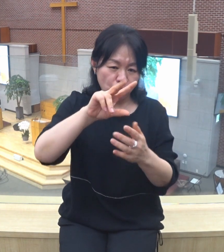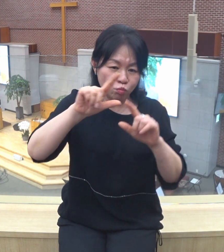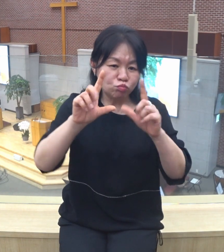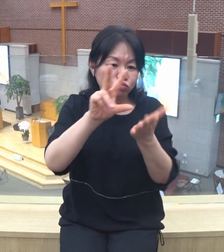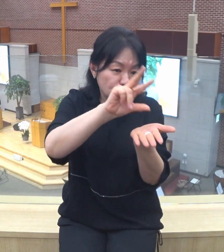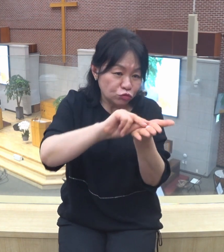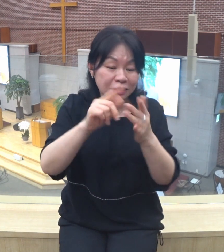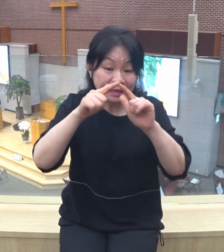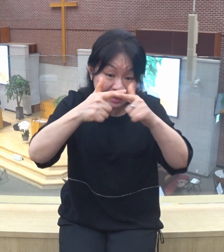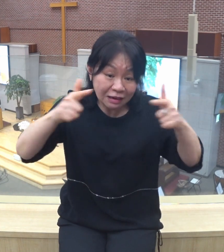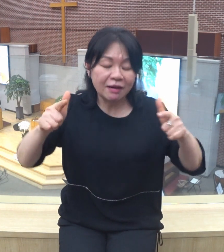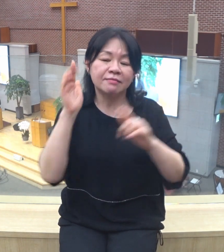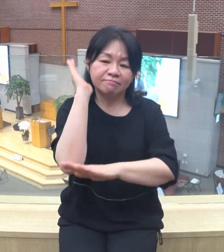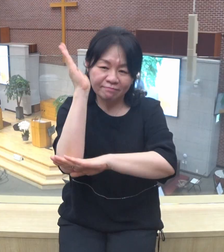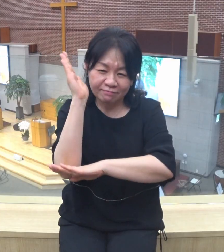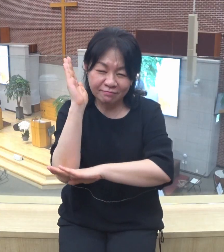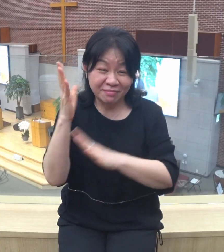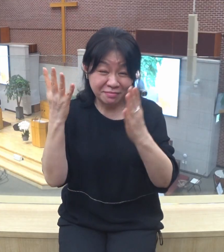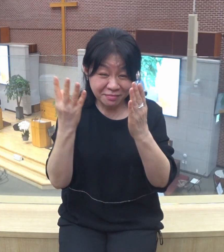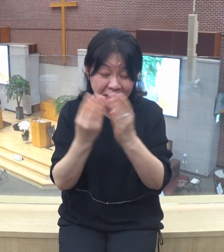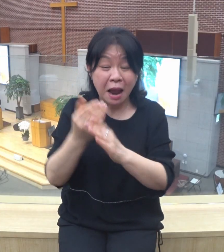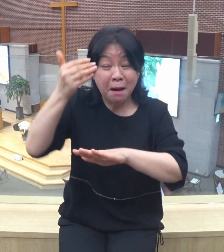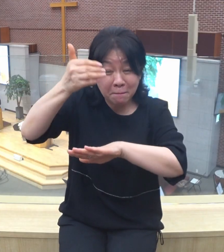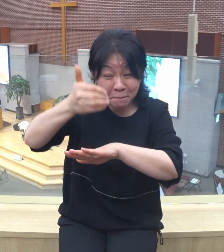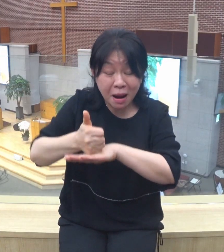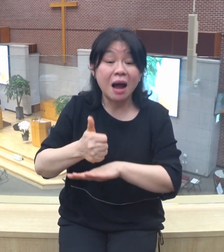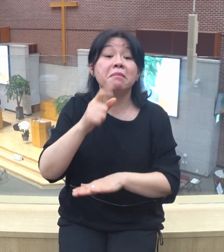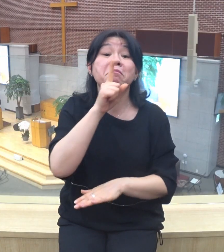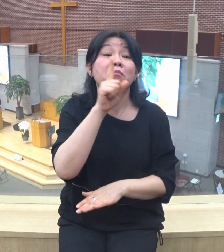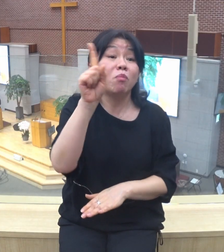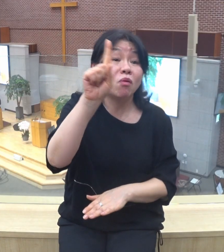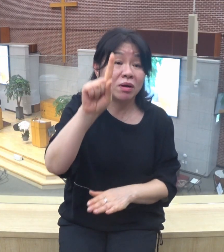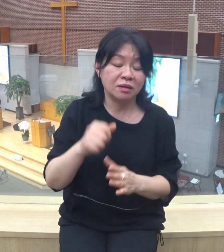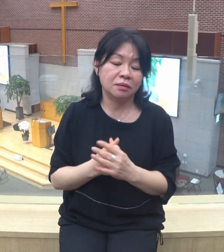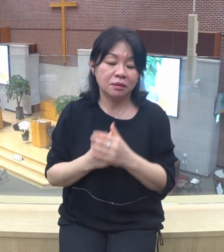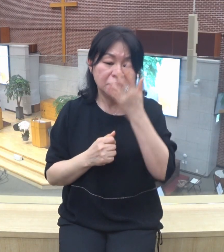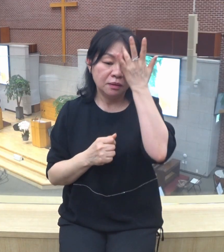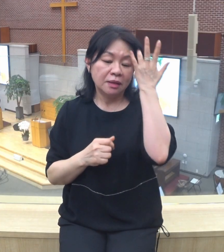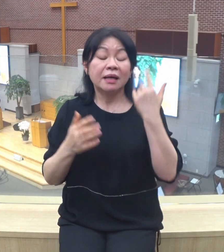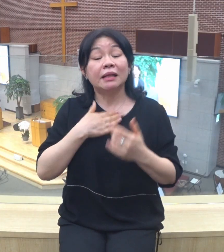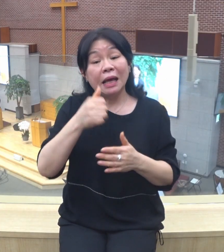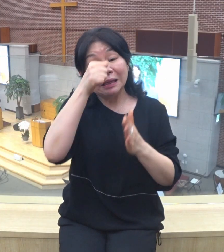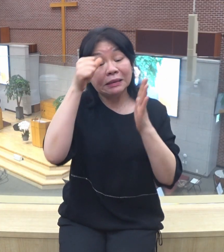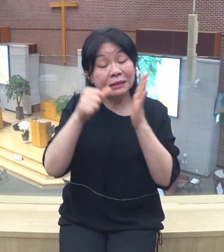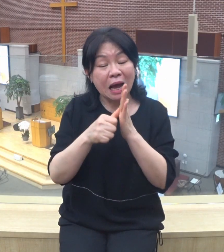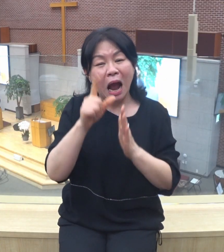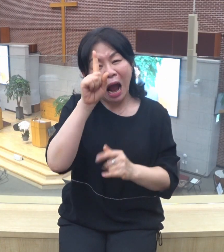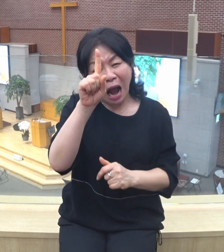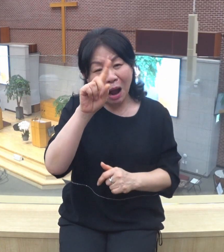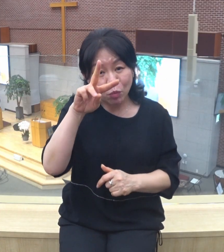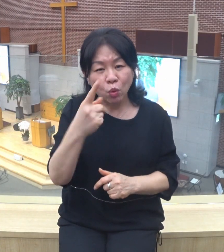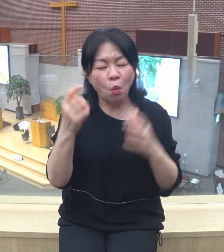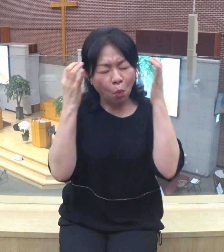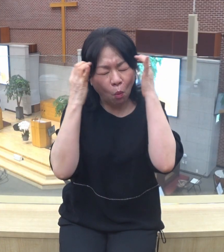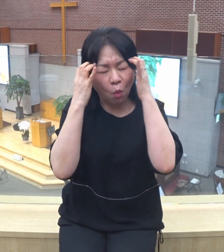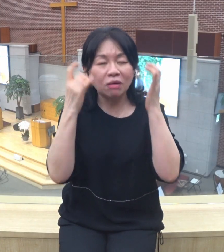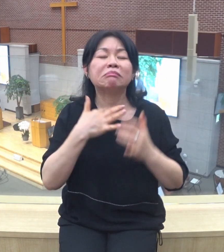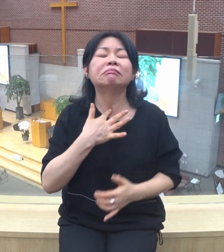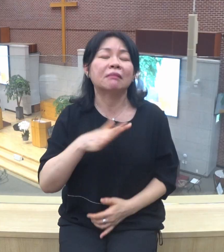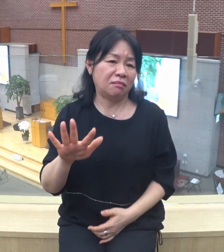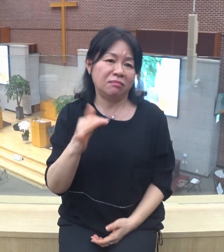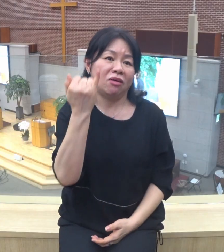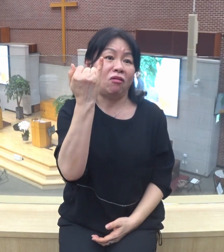그러다가 토크쇼의 마지막에 어떤 말씀을 하셨냐면 이렇게 얘기를 하셨습니다. 제 인생에는 한 번도 고난이 없었던